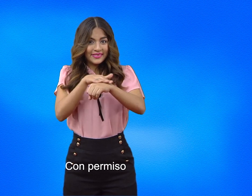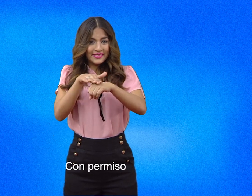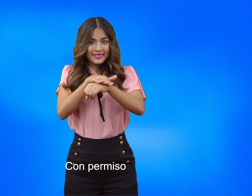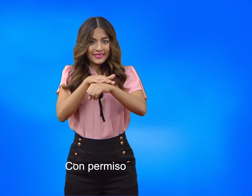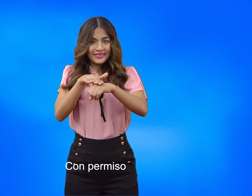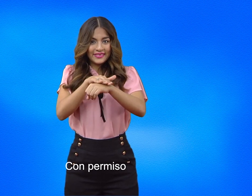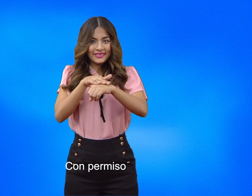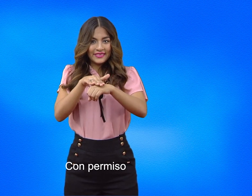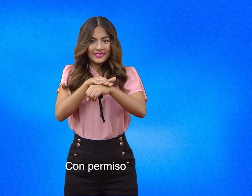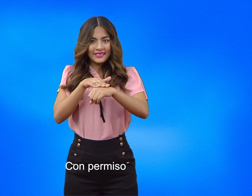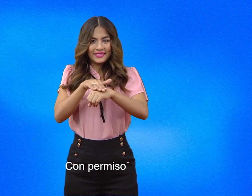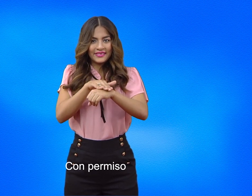Con permiso.